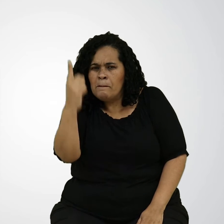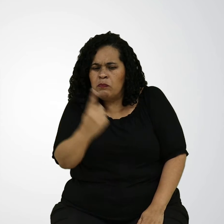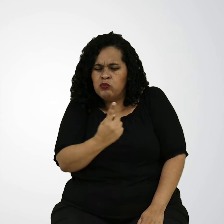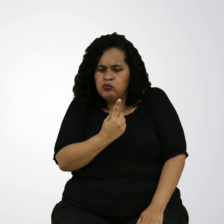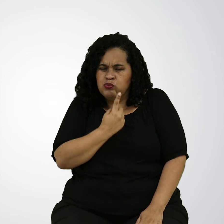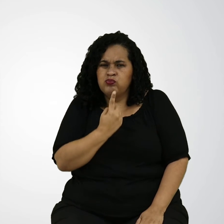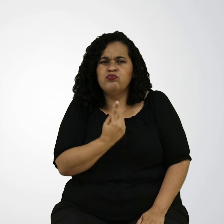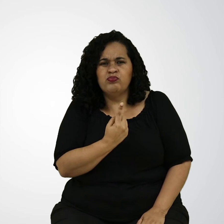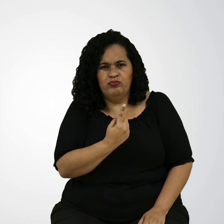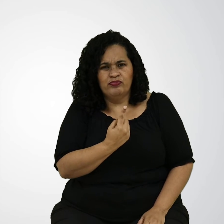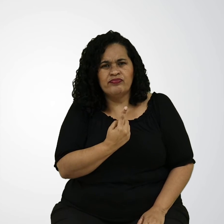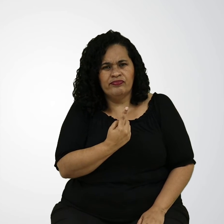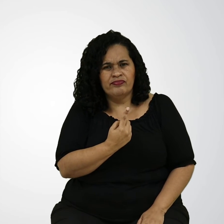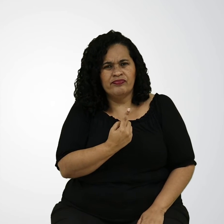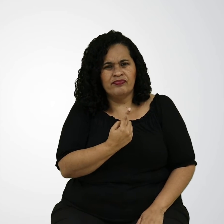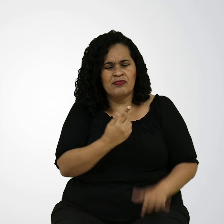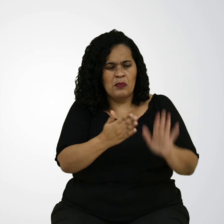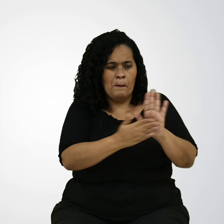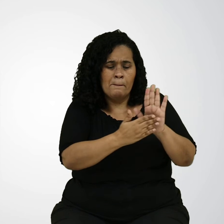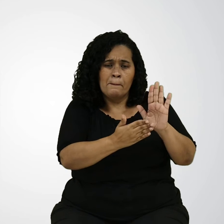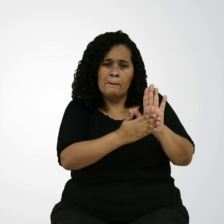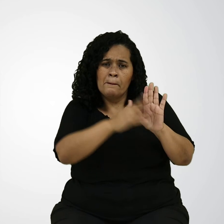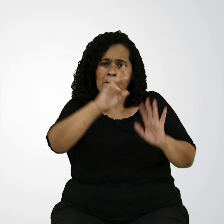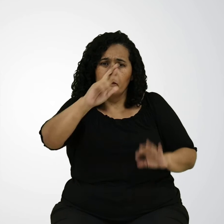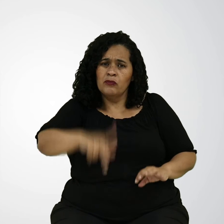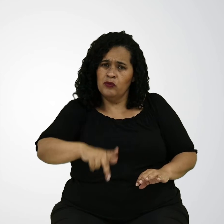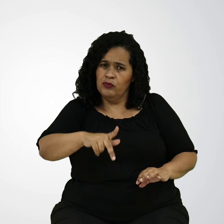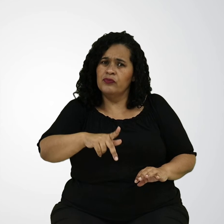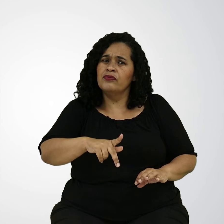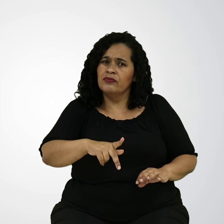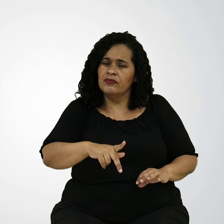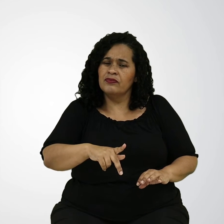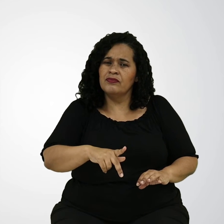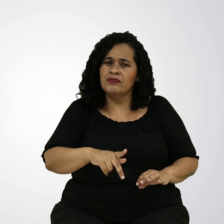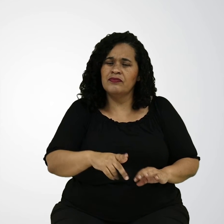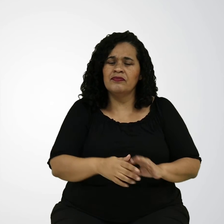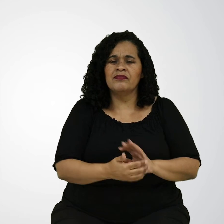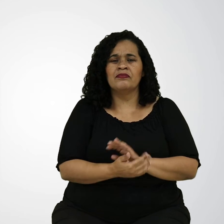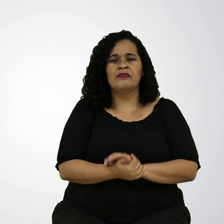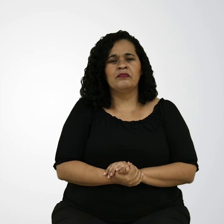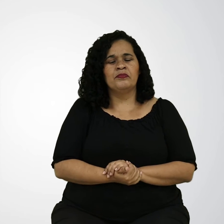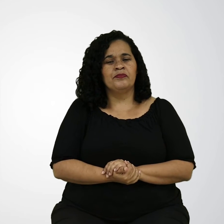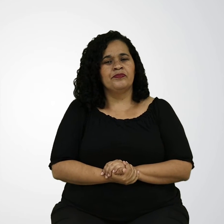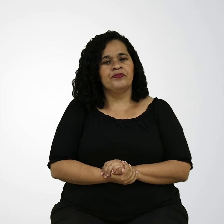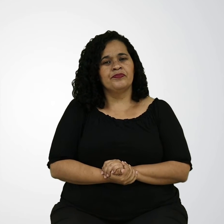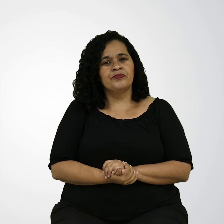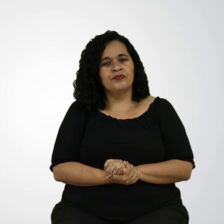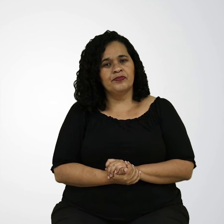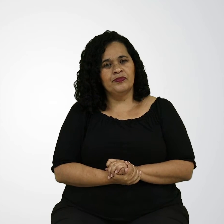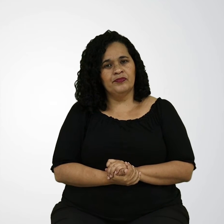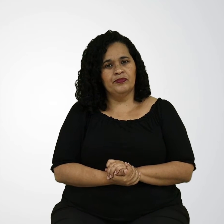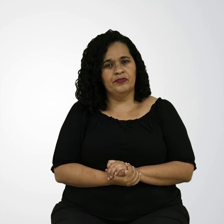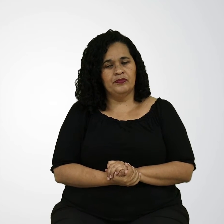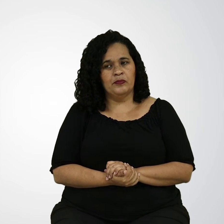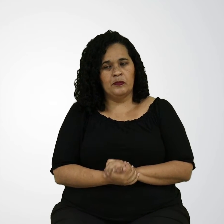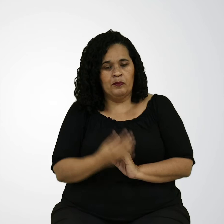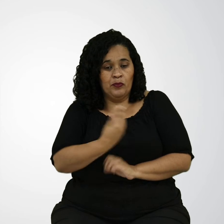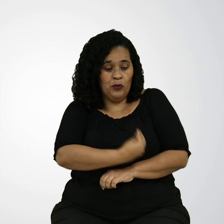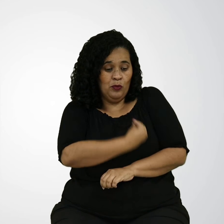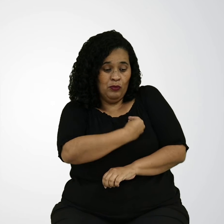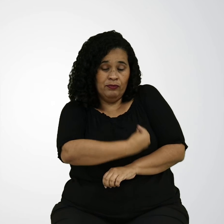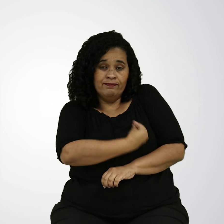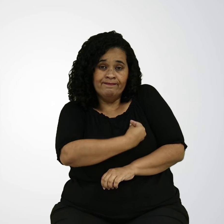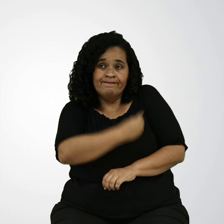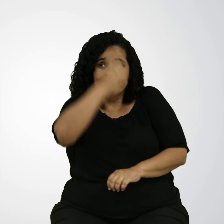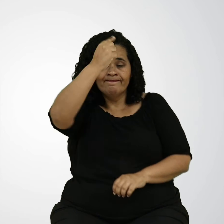total, e que não é a proposta da santificação, né? A proposta da santificação não é uma proposta isolacionista. Nós não vivemos a